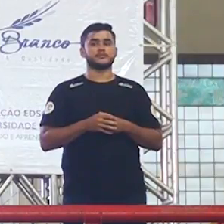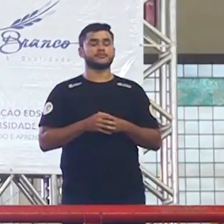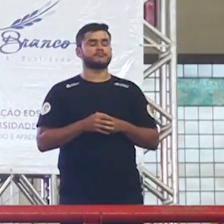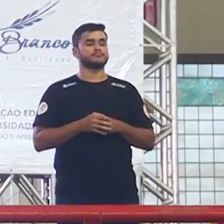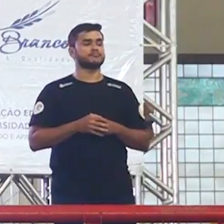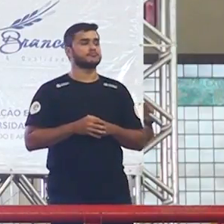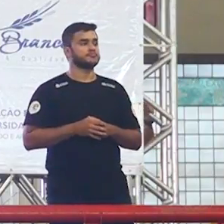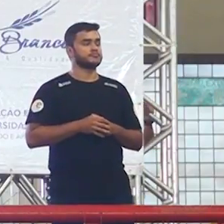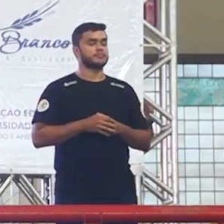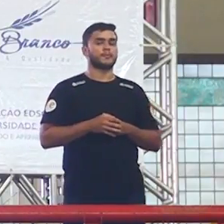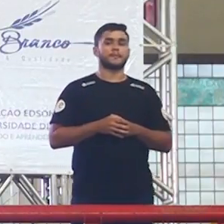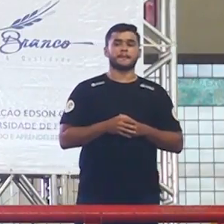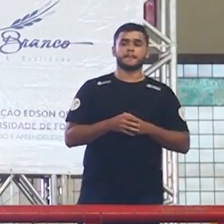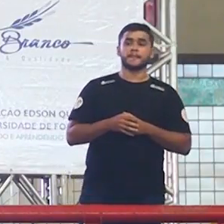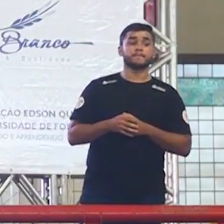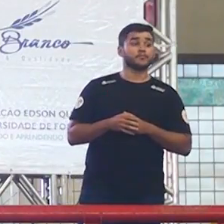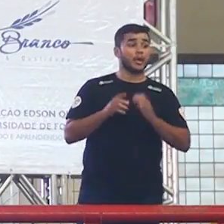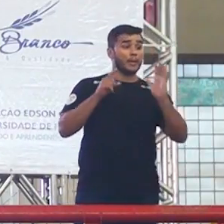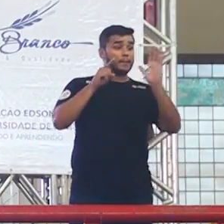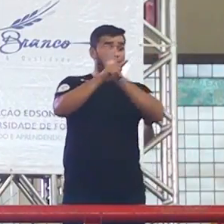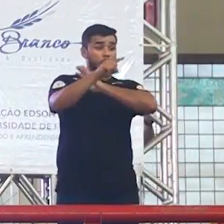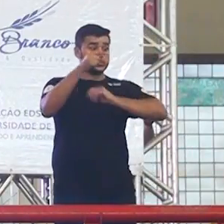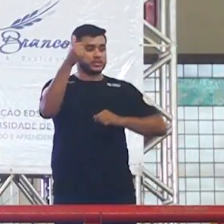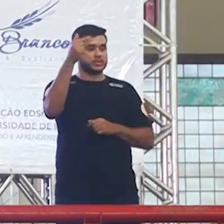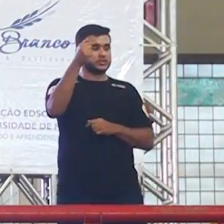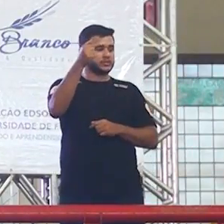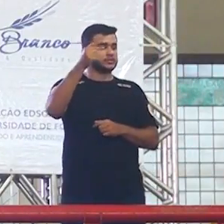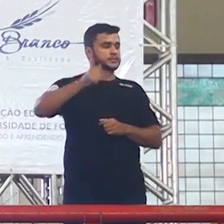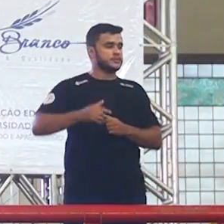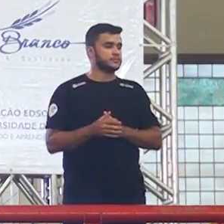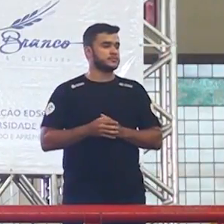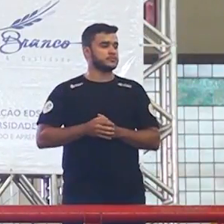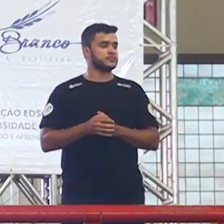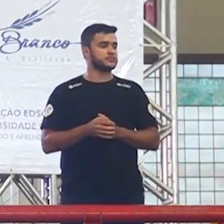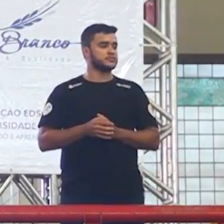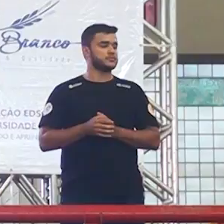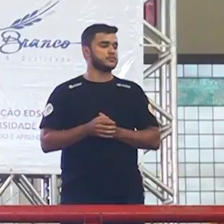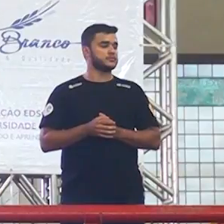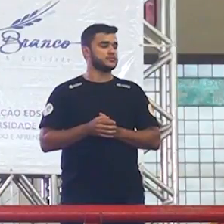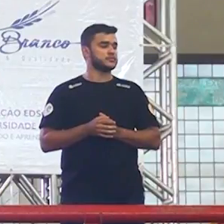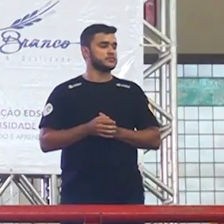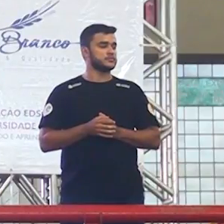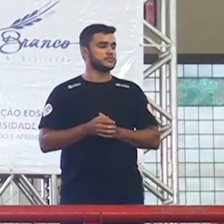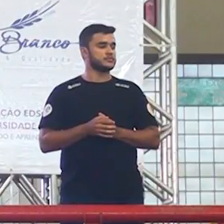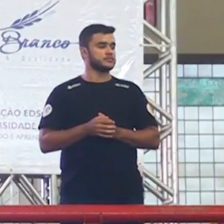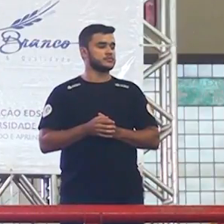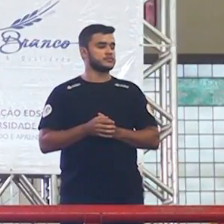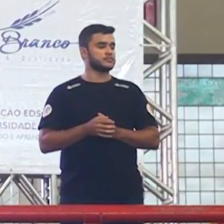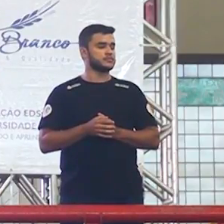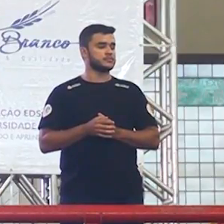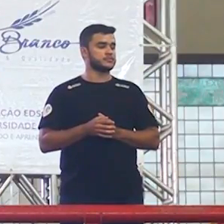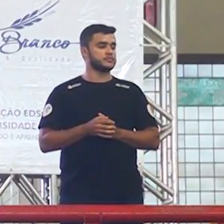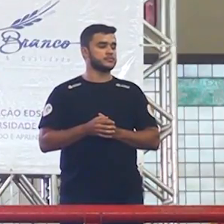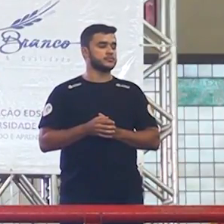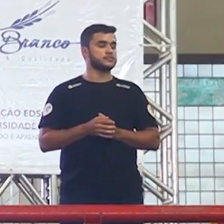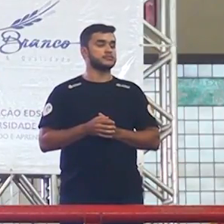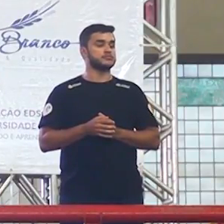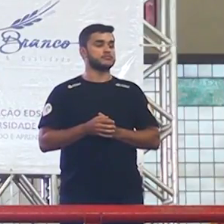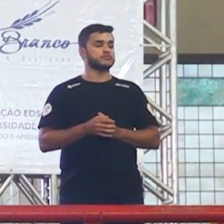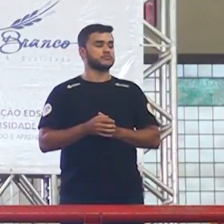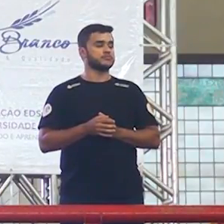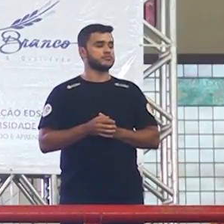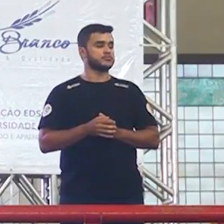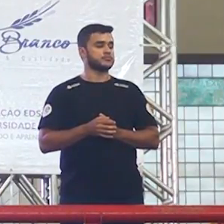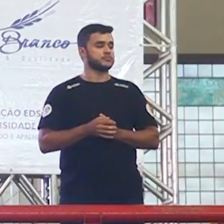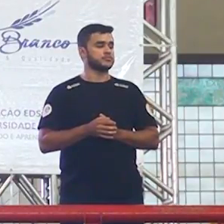Vamos lá. Questão de número 7. Acho que coloquei foi a resposta. Vamos lá. Questão de